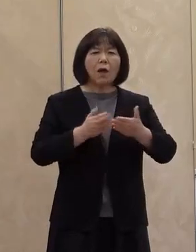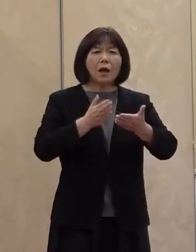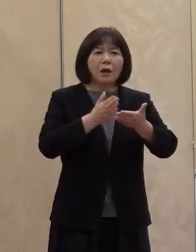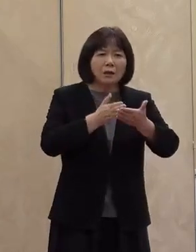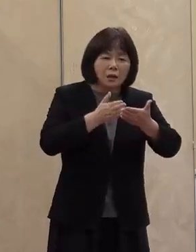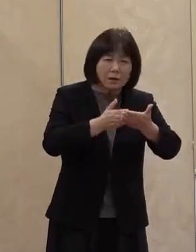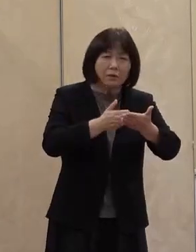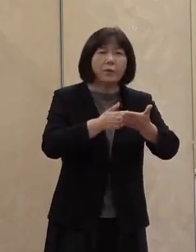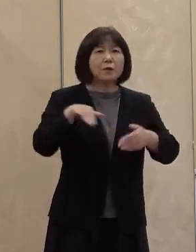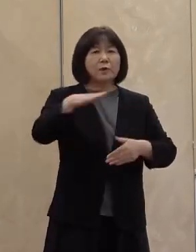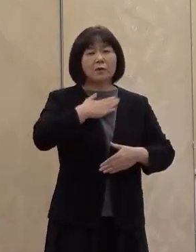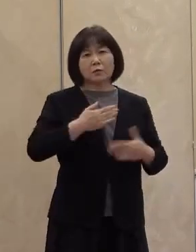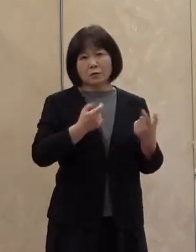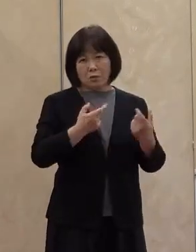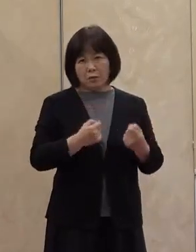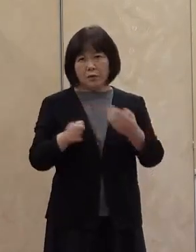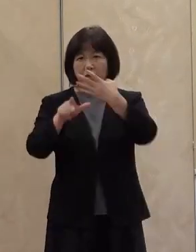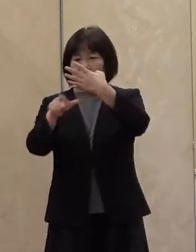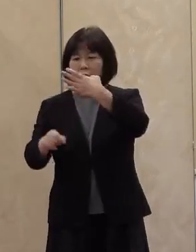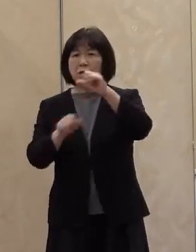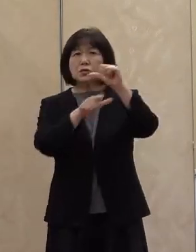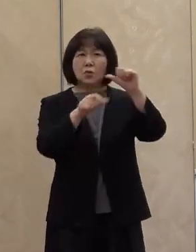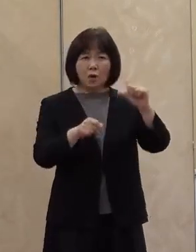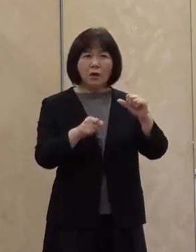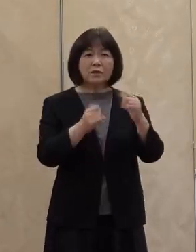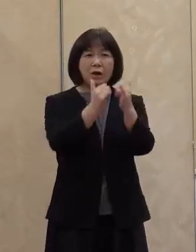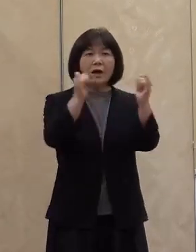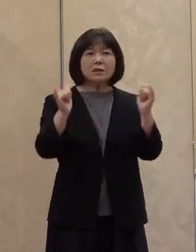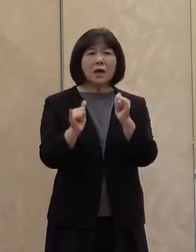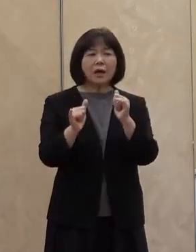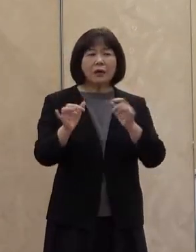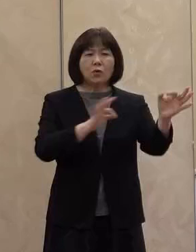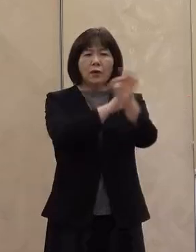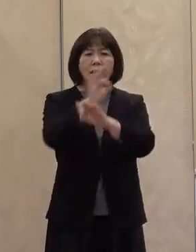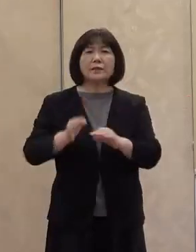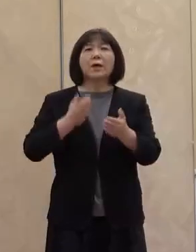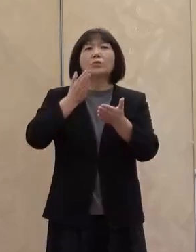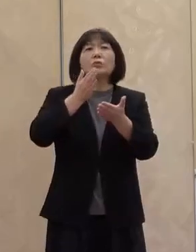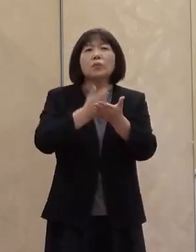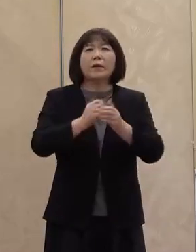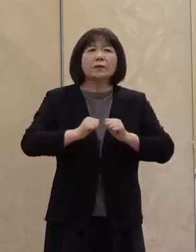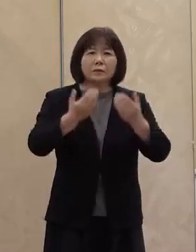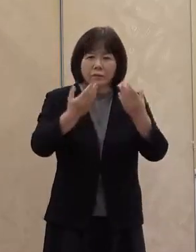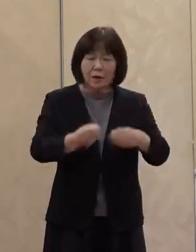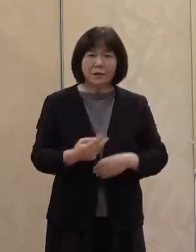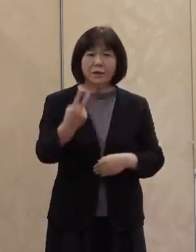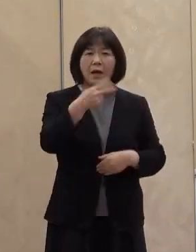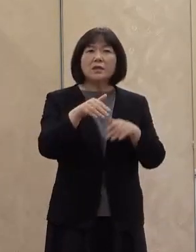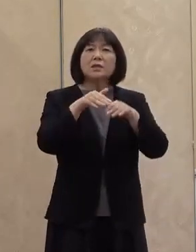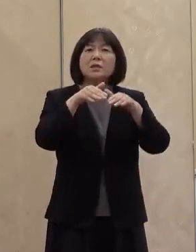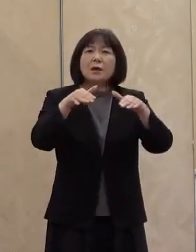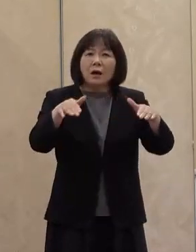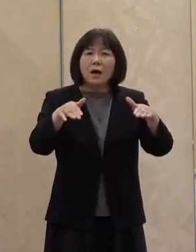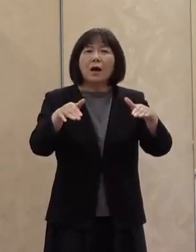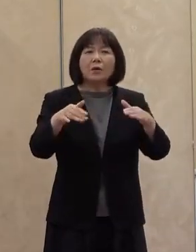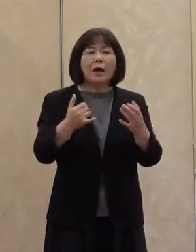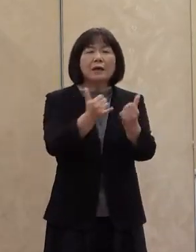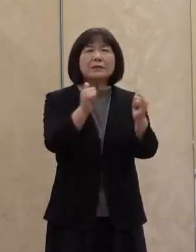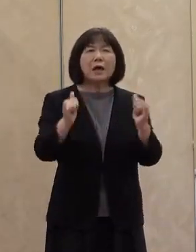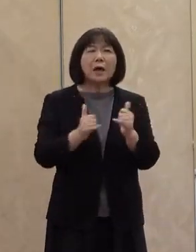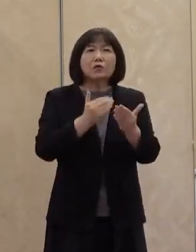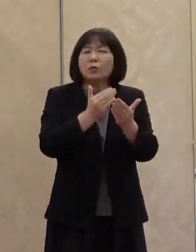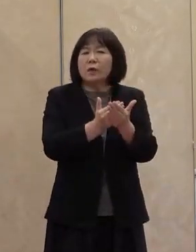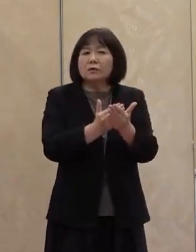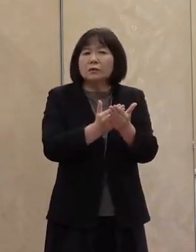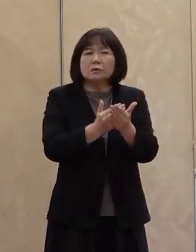知の通りです。4月5月においては完全に社会を止めるということまでやりました。第2波においては社会を止めるということまでやってませんが、や